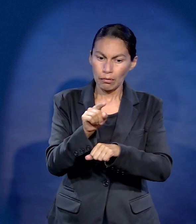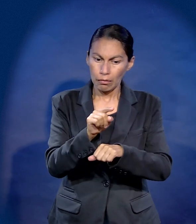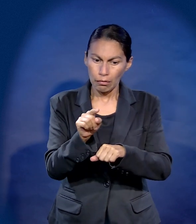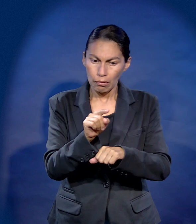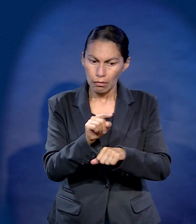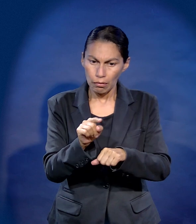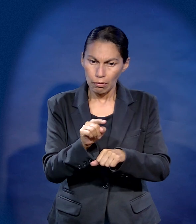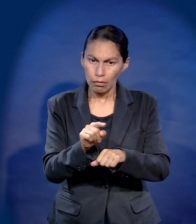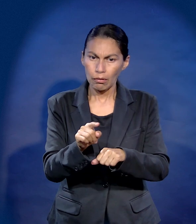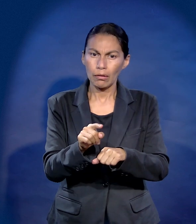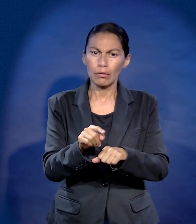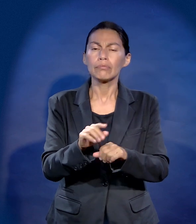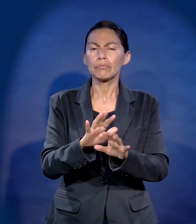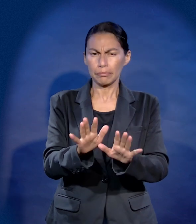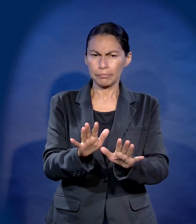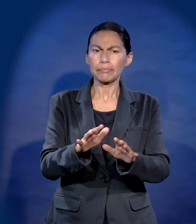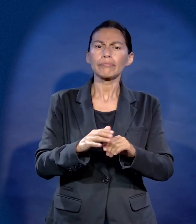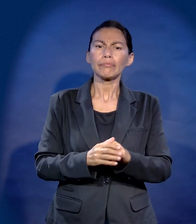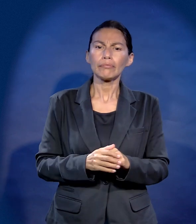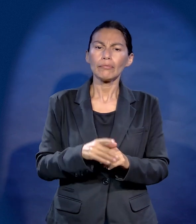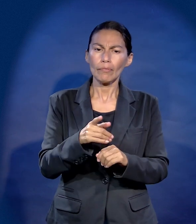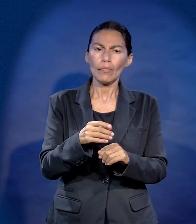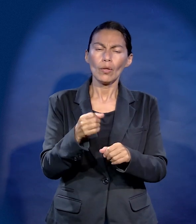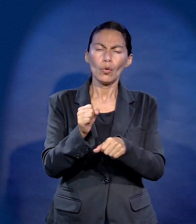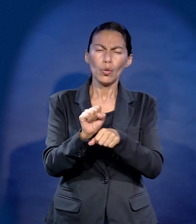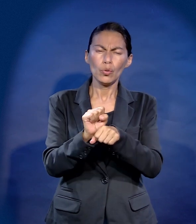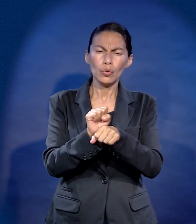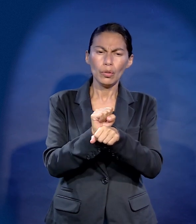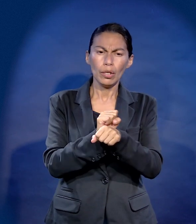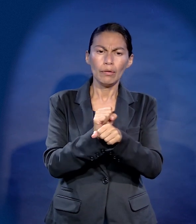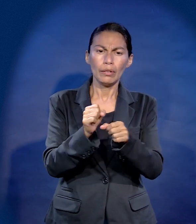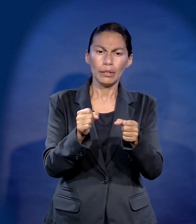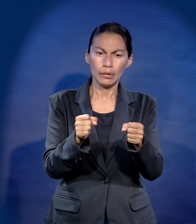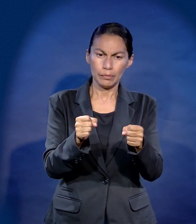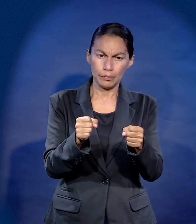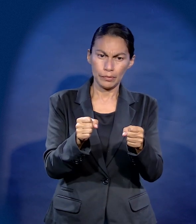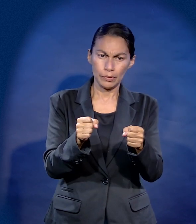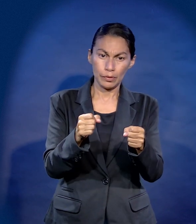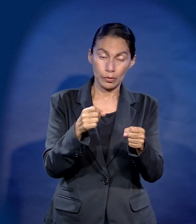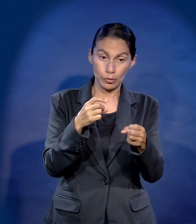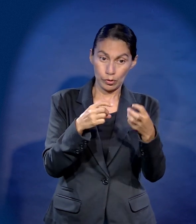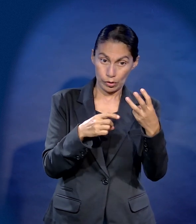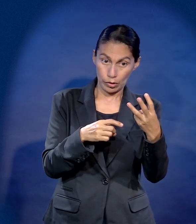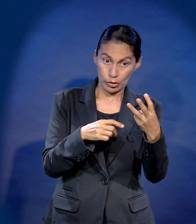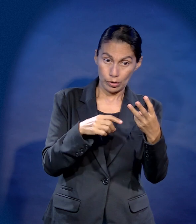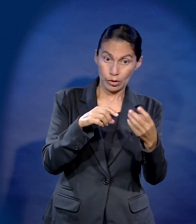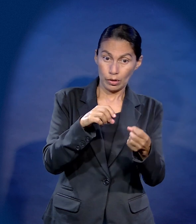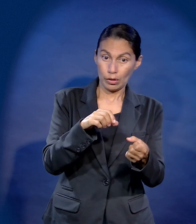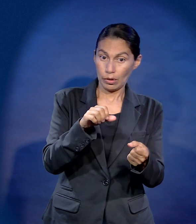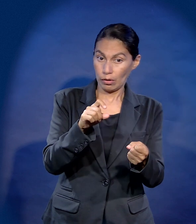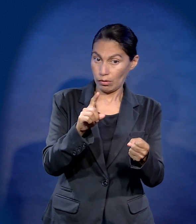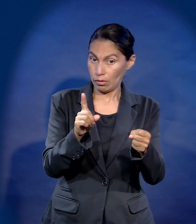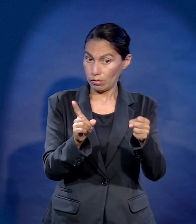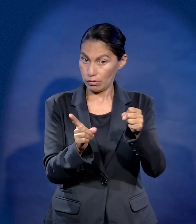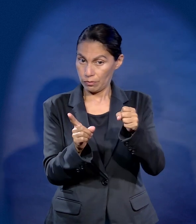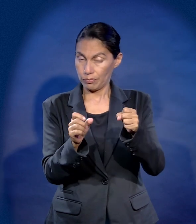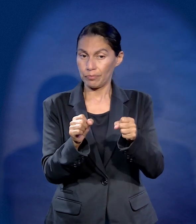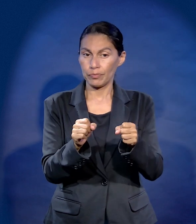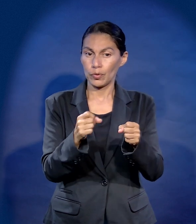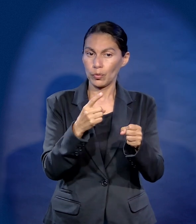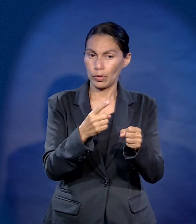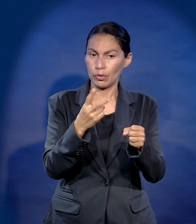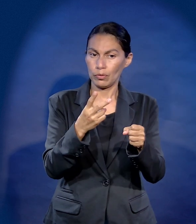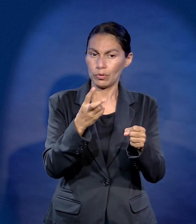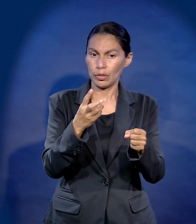permíteme, por favor. Hace las programaciones. Ahora sí, tómalo suave. A la de tres, cuando yo te